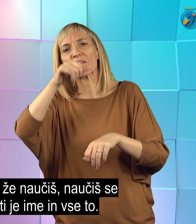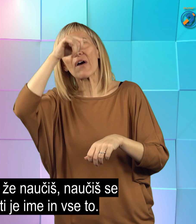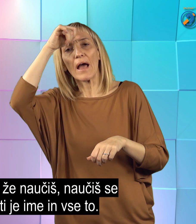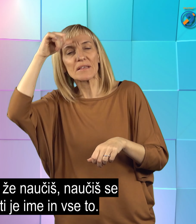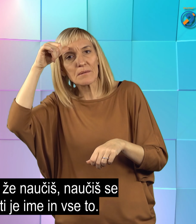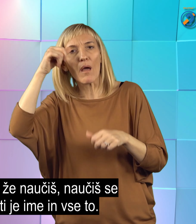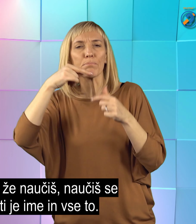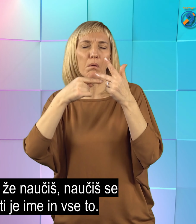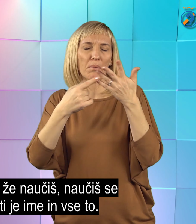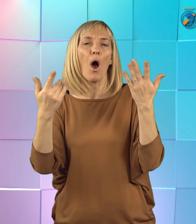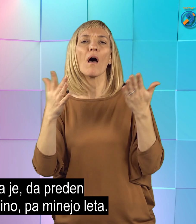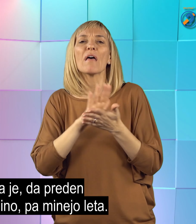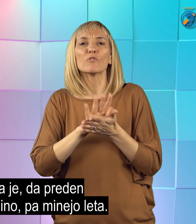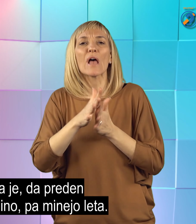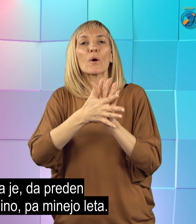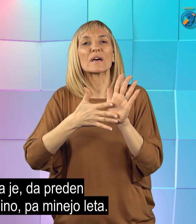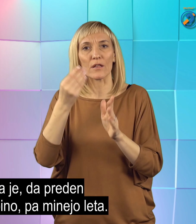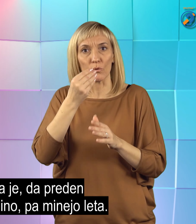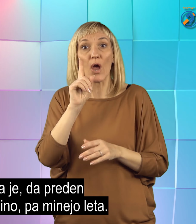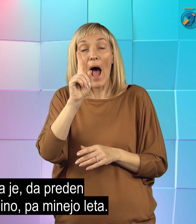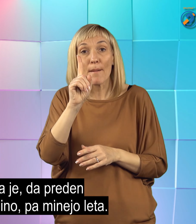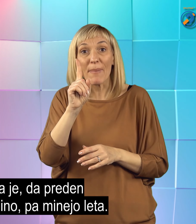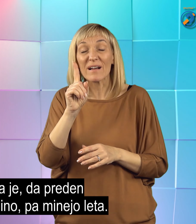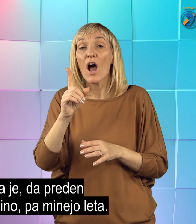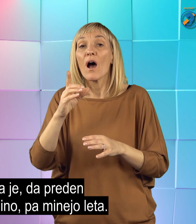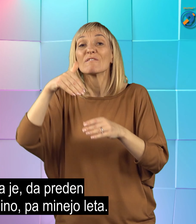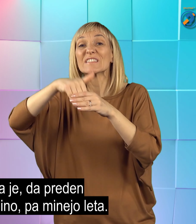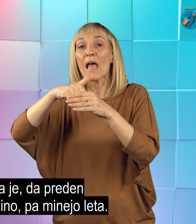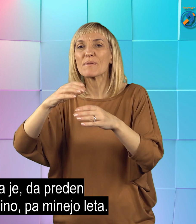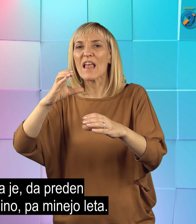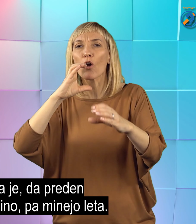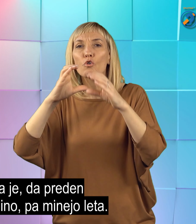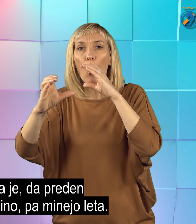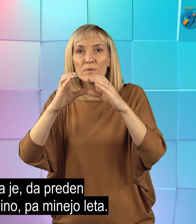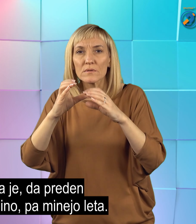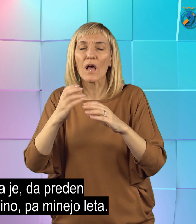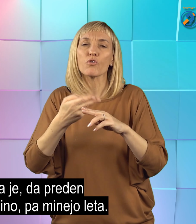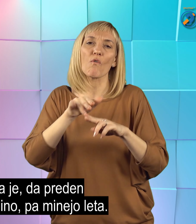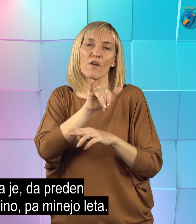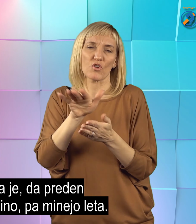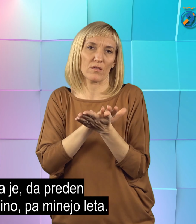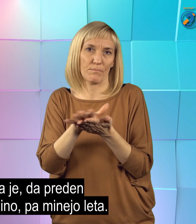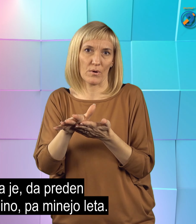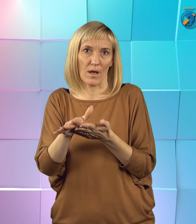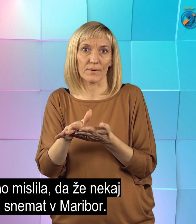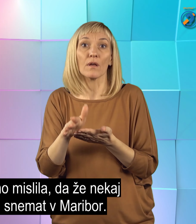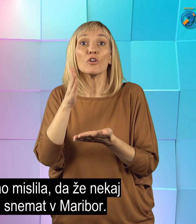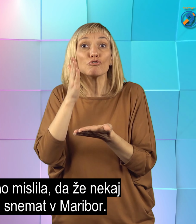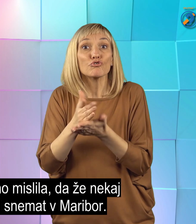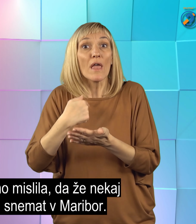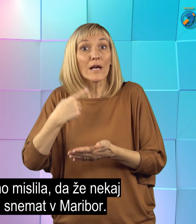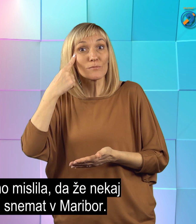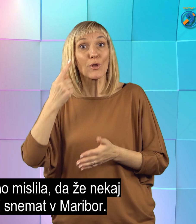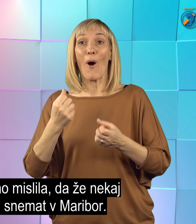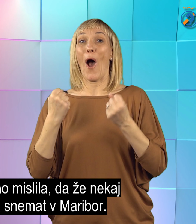ime in vse to. Dejstvo pa je, da preden razumeš vsebino, pa minejo leta. In ko sem končno mislila, da že nekaj